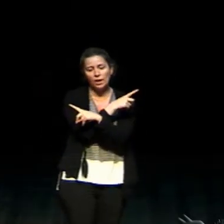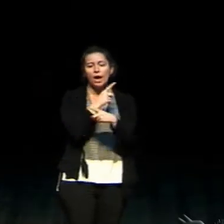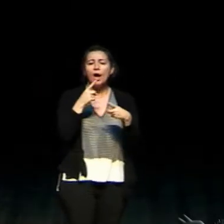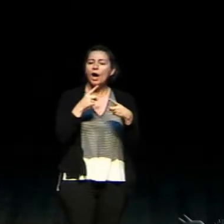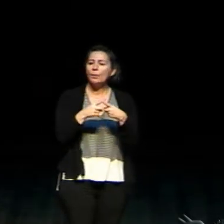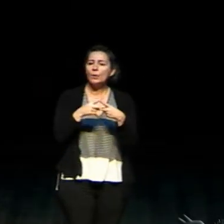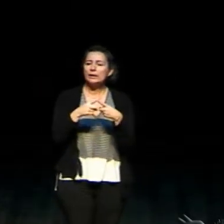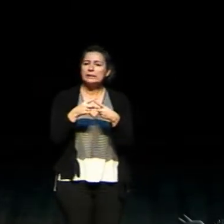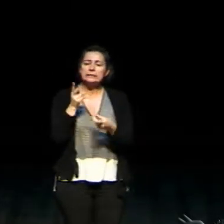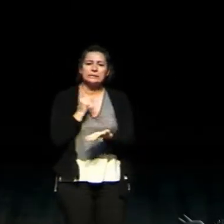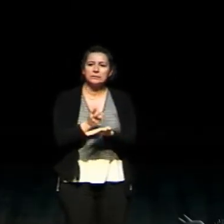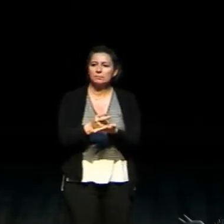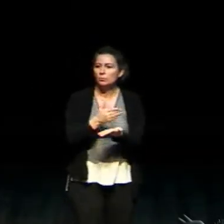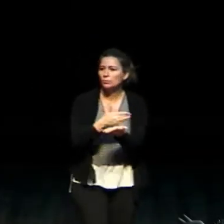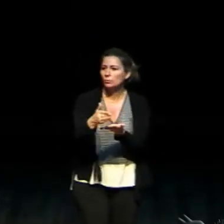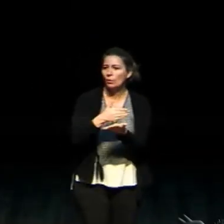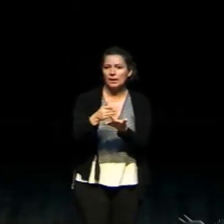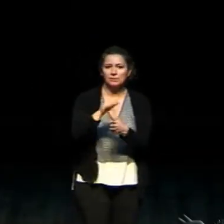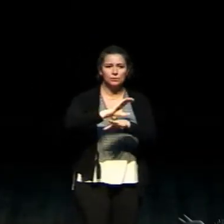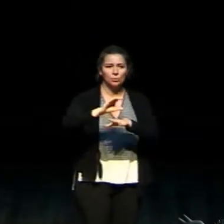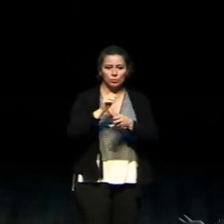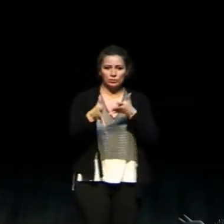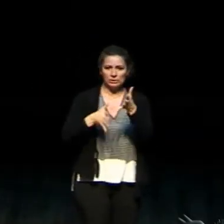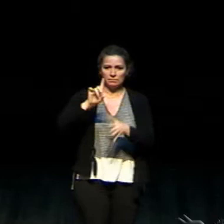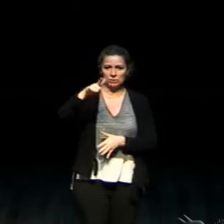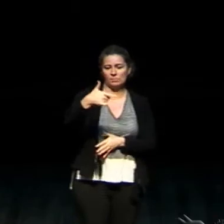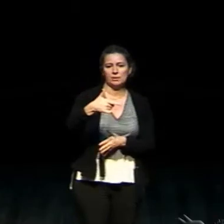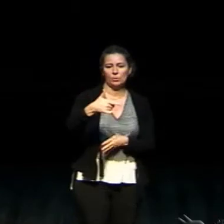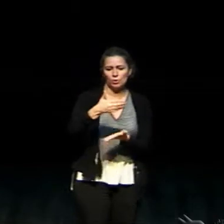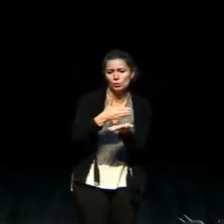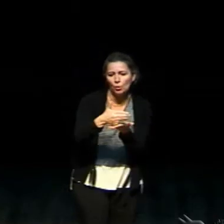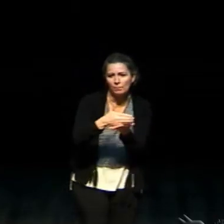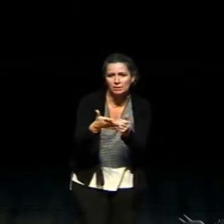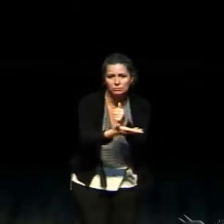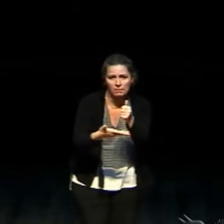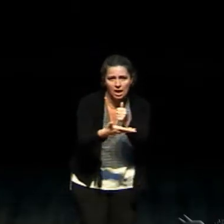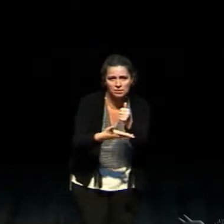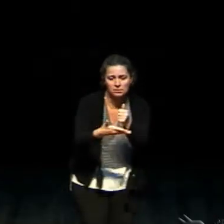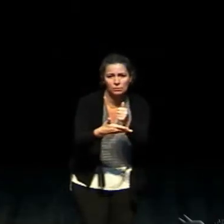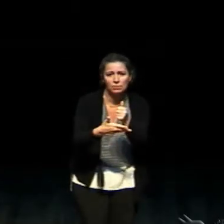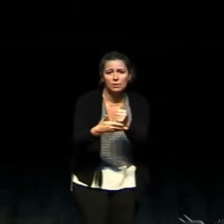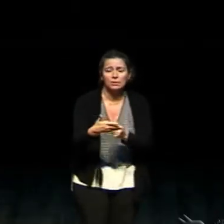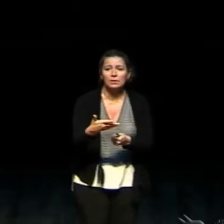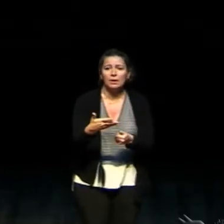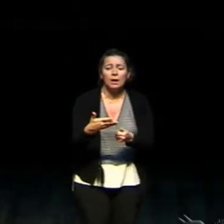Observando a imagem e várias questões que envolvem o ensino-aprendizagem, percebemos que há um cenário bastante